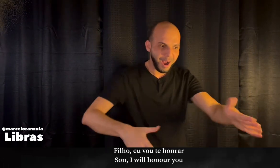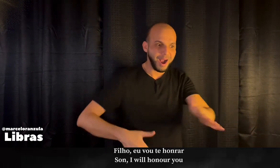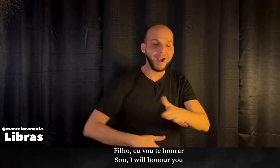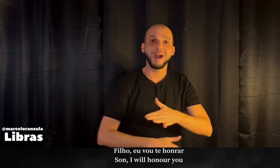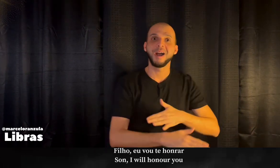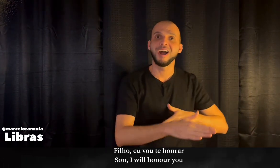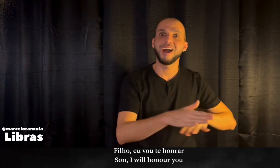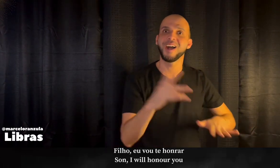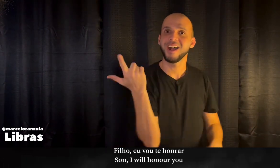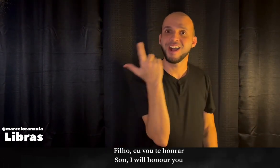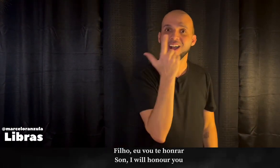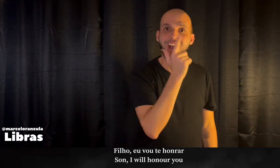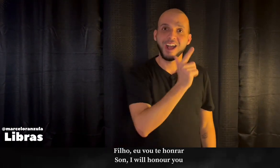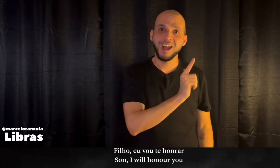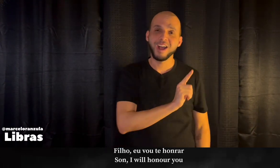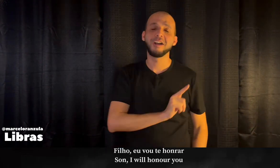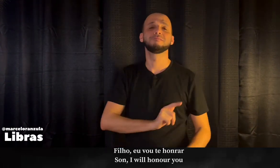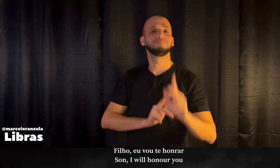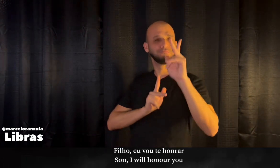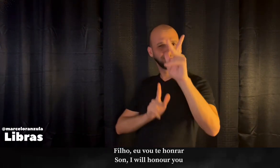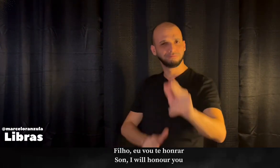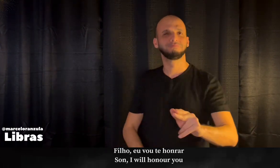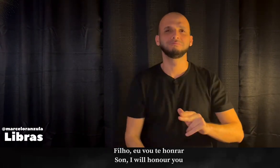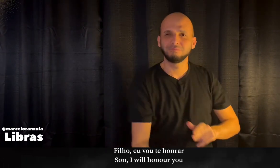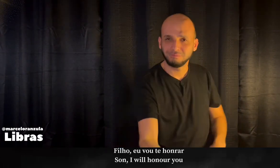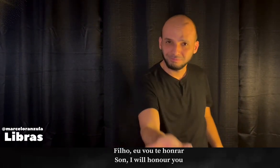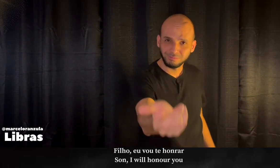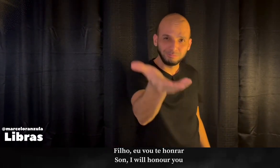Filho, eu vou te honrar